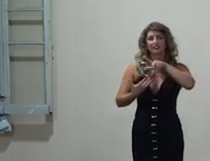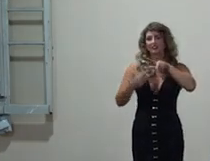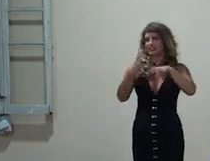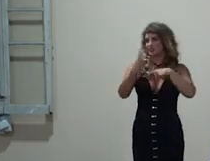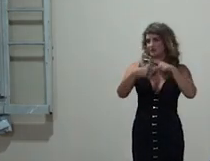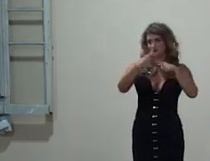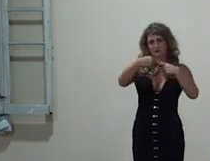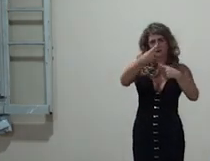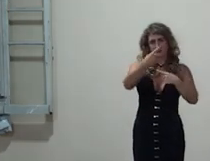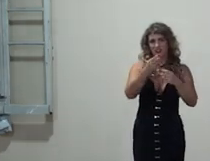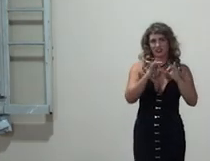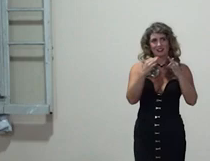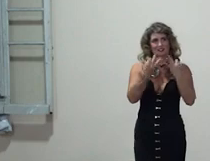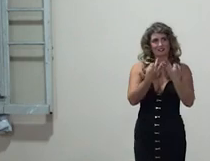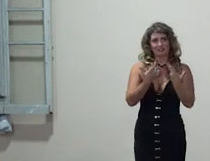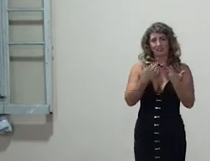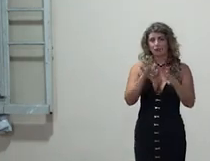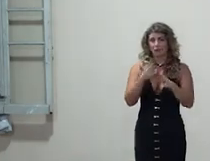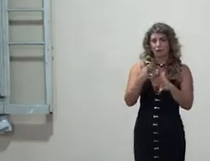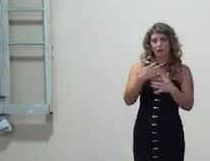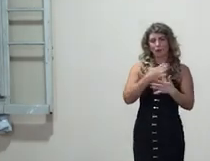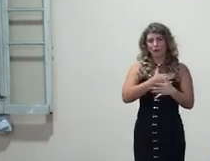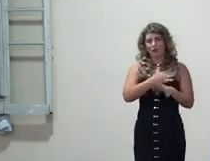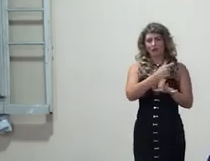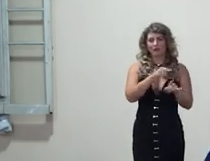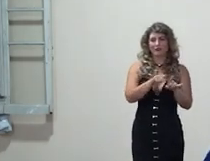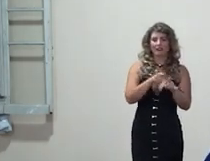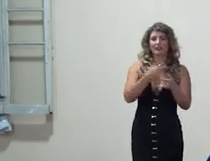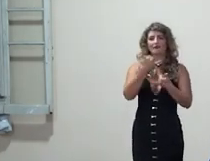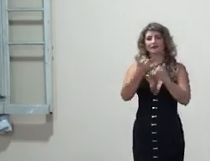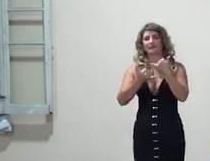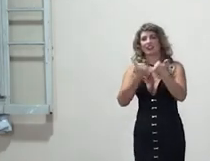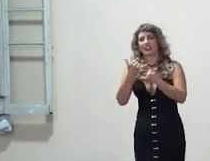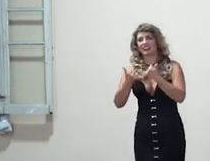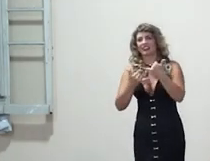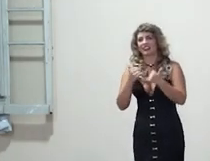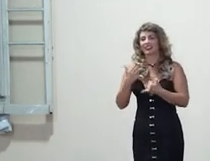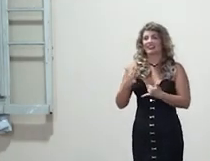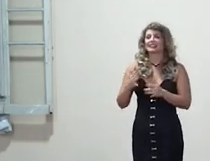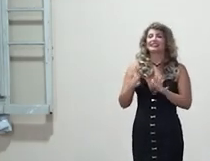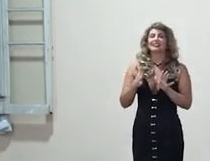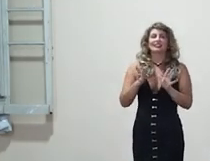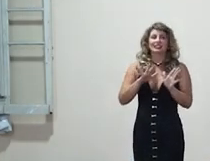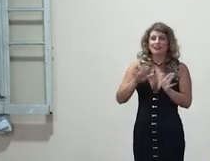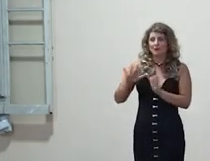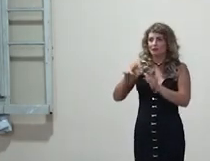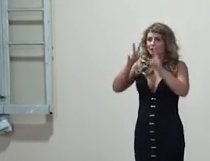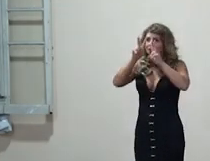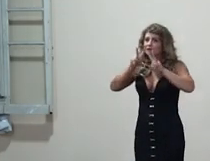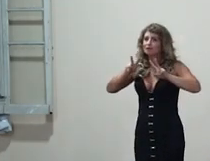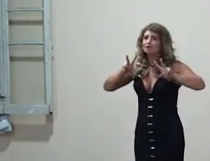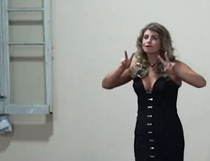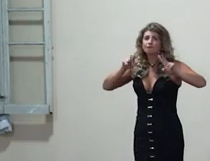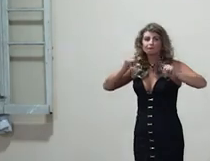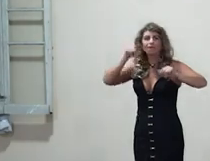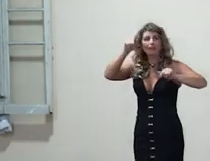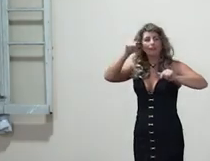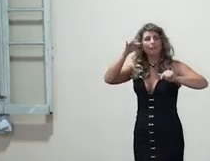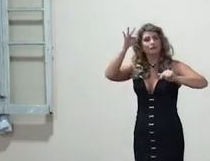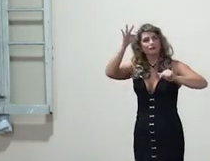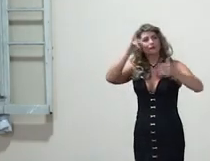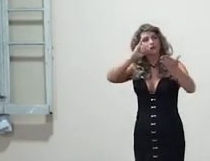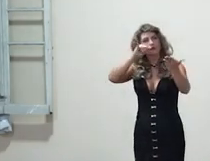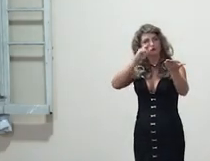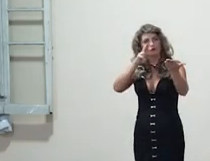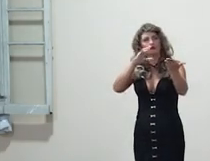Juca, o meu deve estar por ali, brincadeiras à parte. Mas quando a gente é visionário, Juca, eu quero